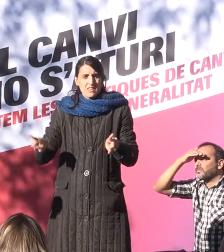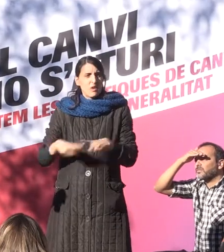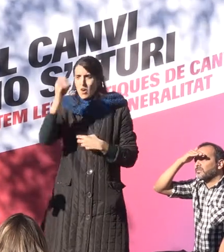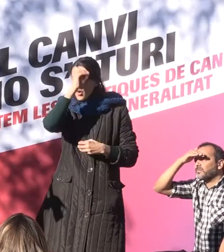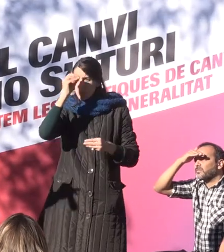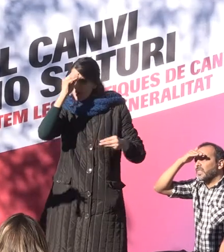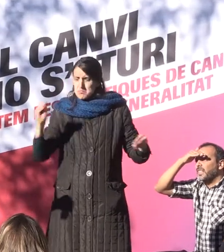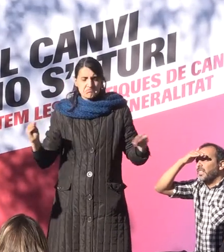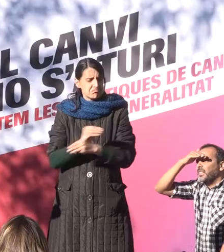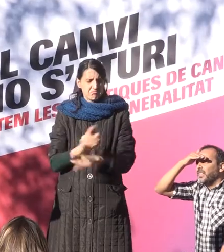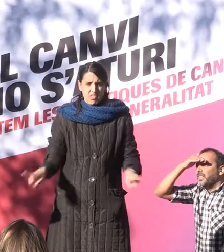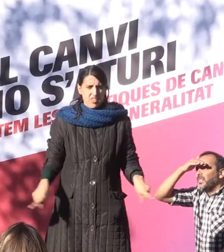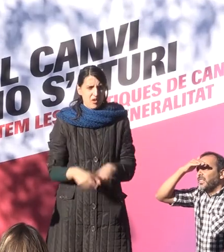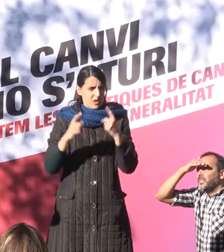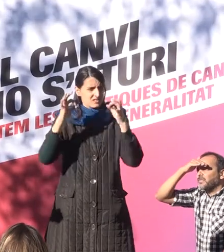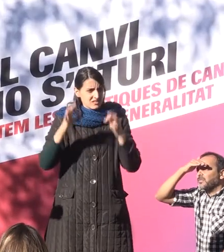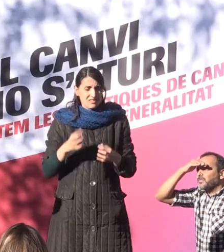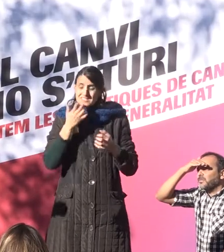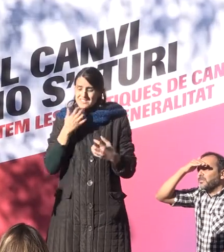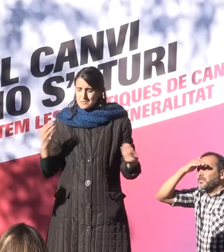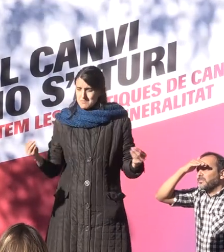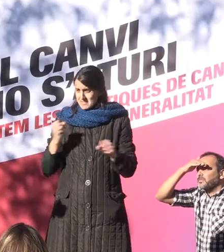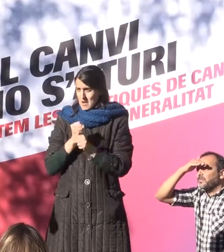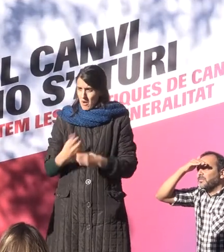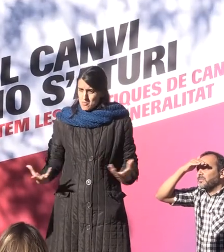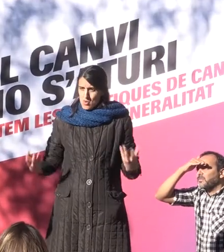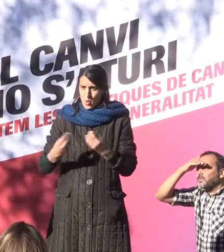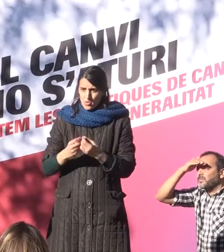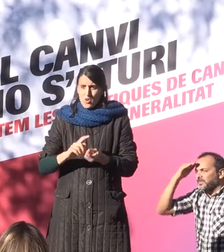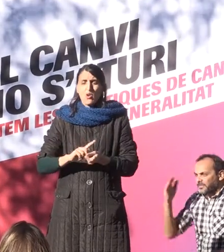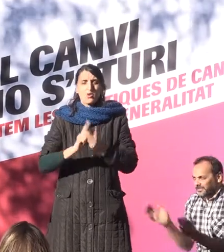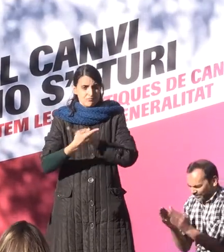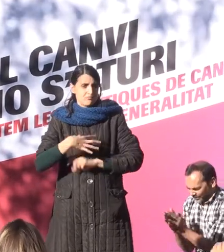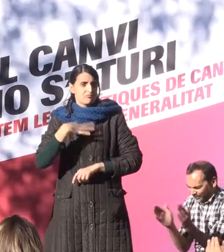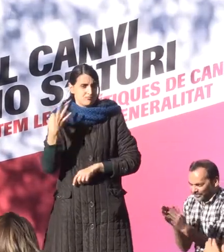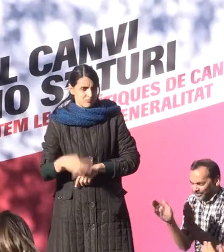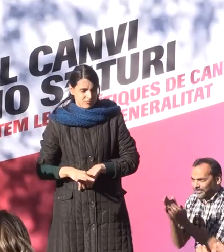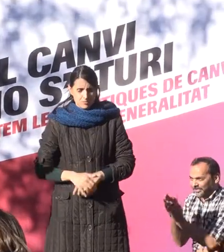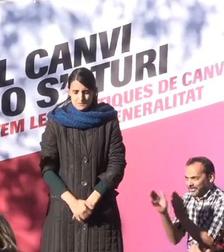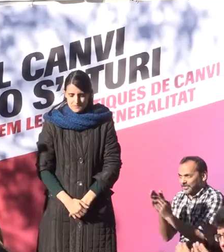pero seguro que de ahí saldrán cosas espectaculares los cambios serán más fáciles para todas gracias